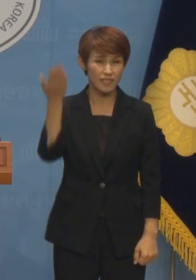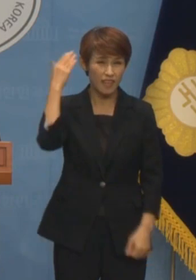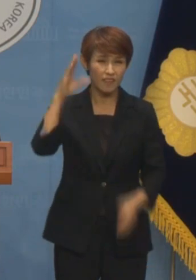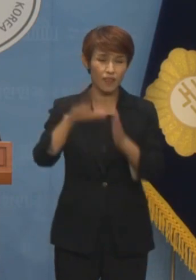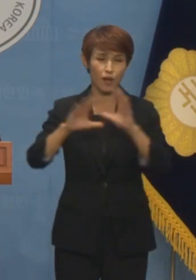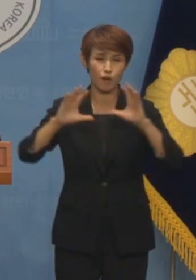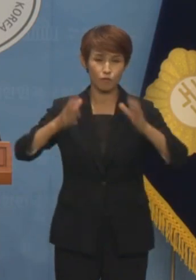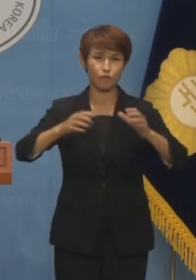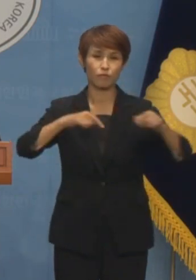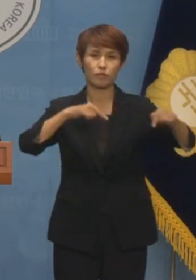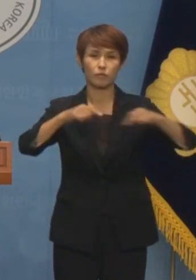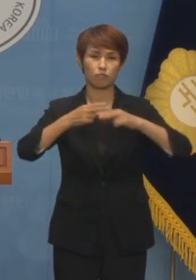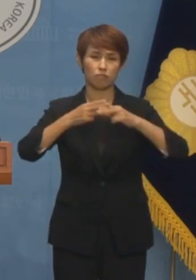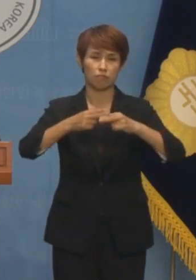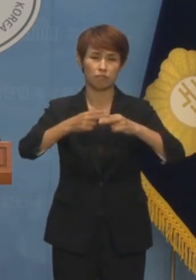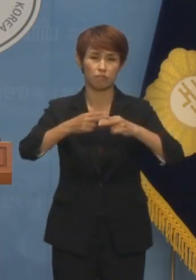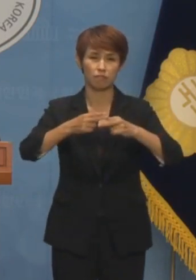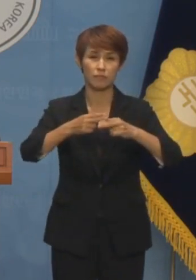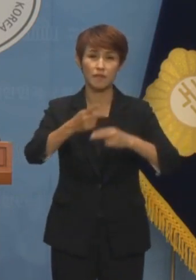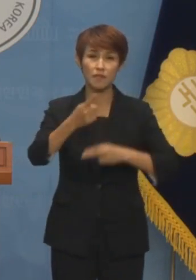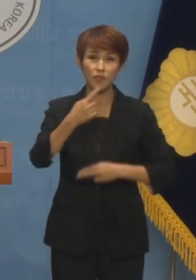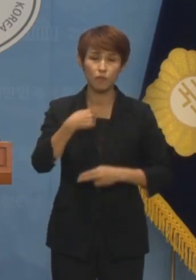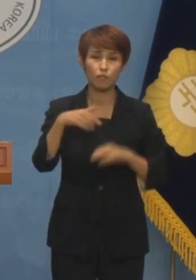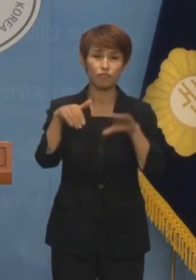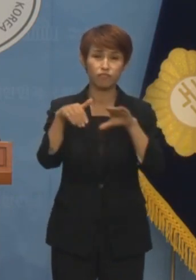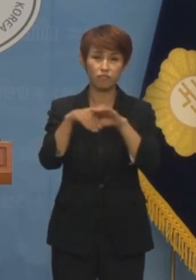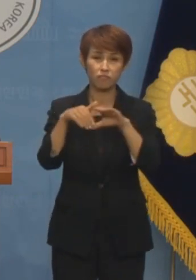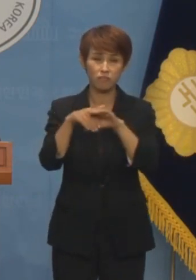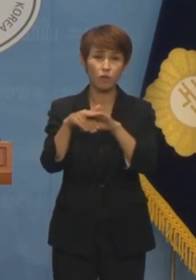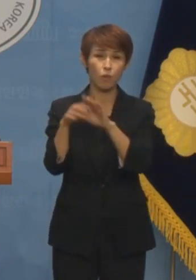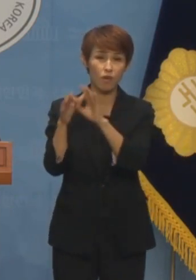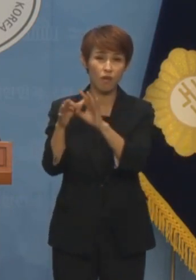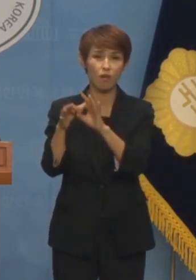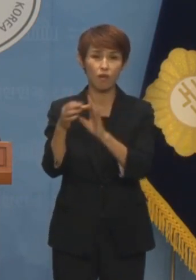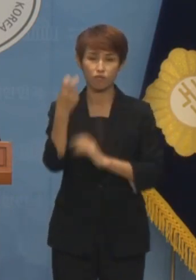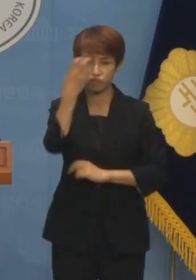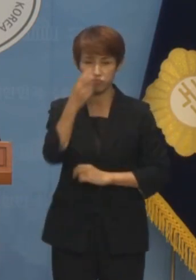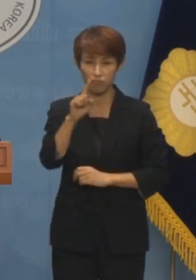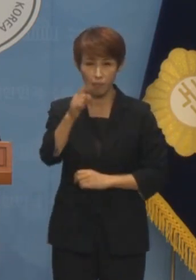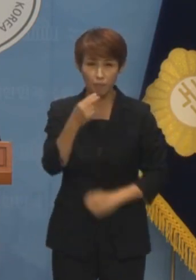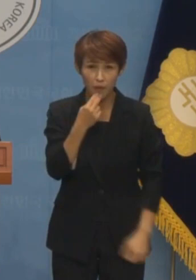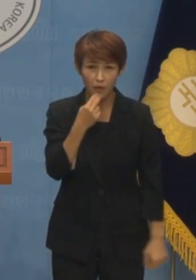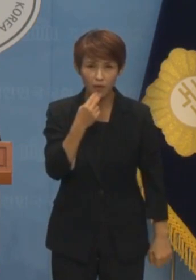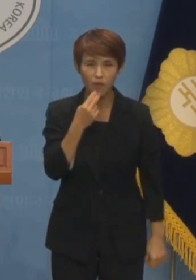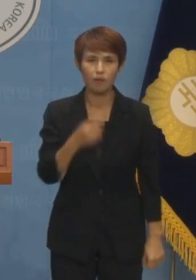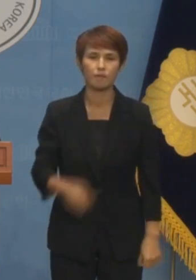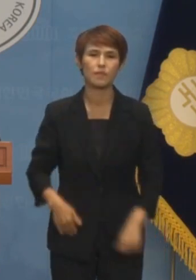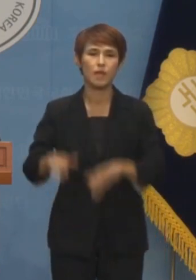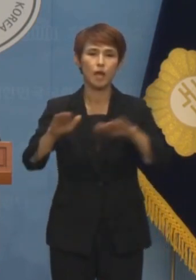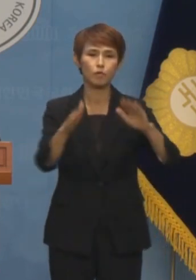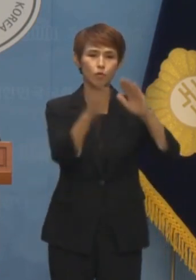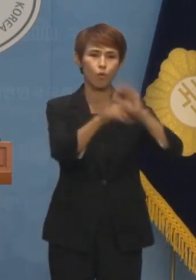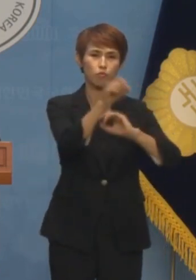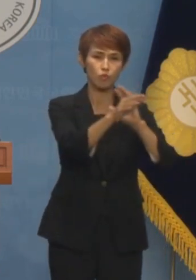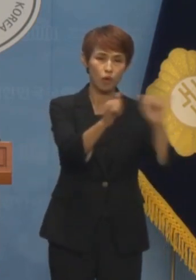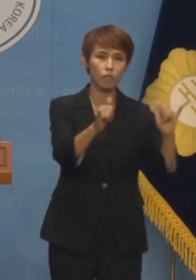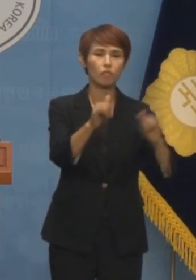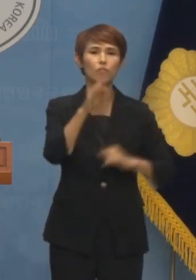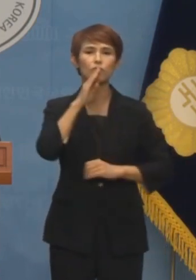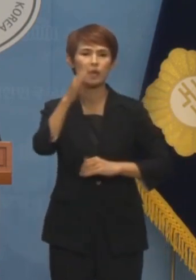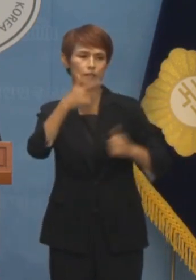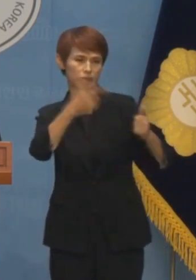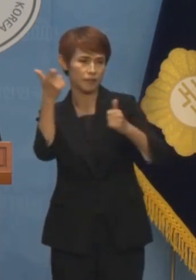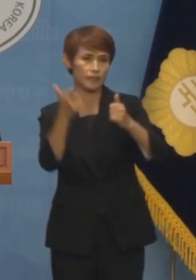국정농단의 문재인의 수사가 안 되고 있는 바 차기 지도부는 해수부 공무원 북한 피격 사건을